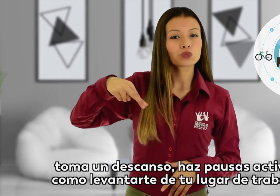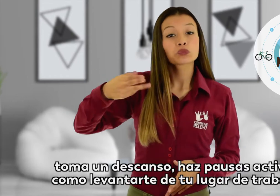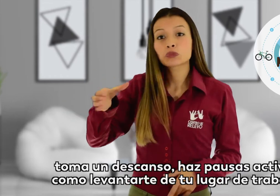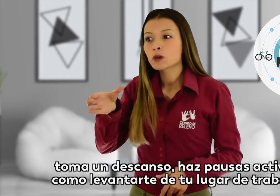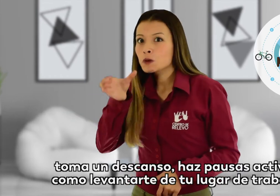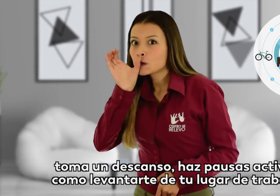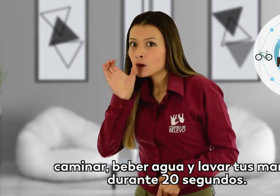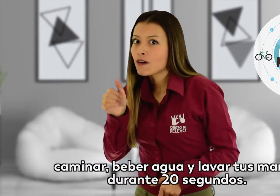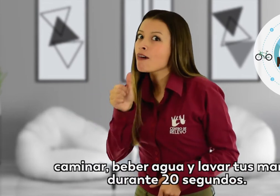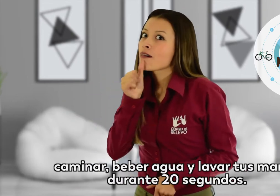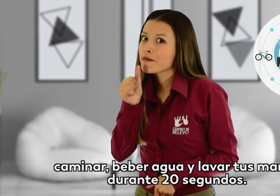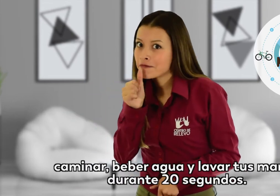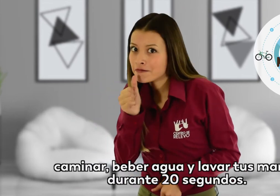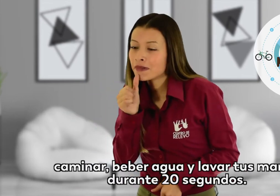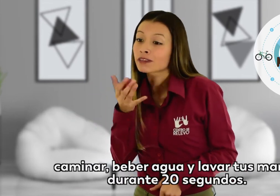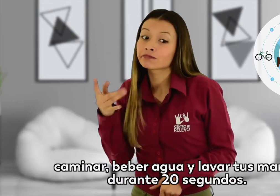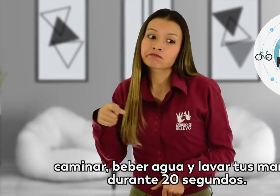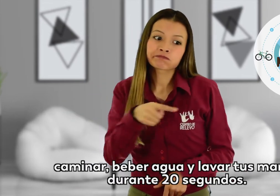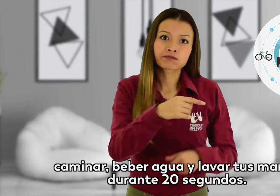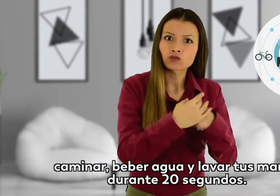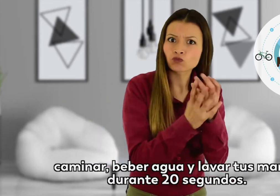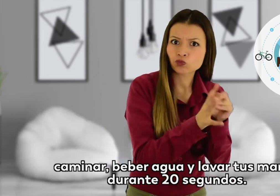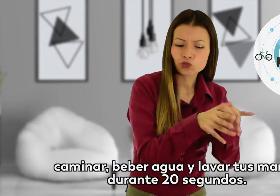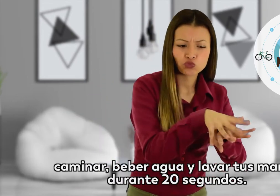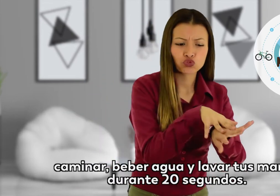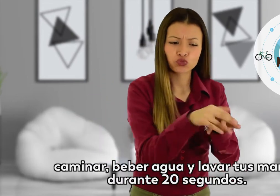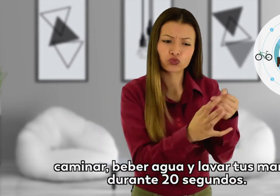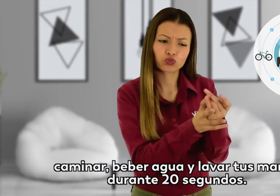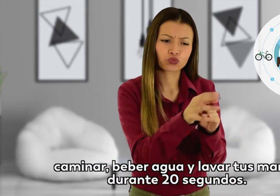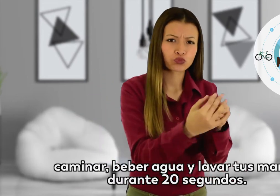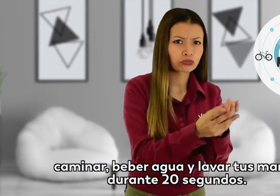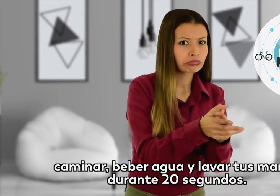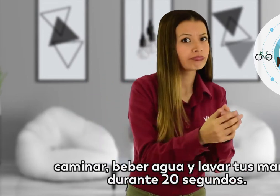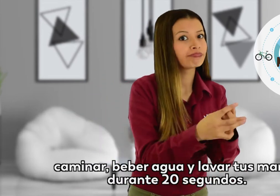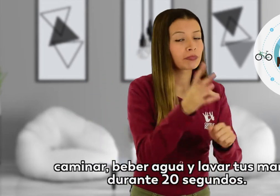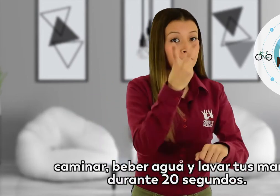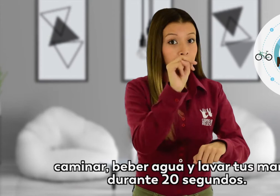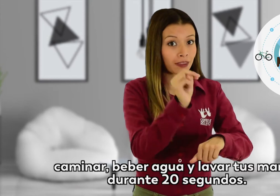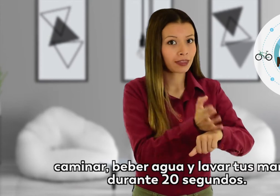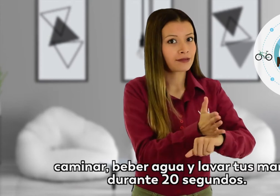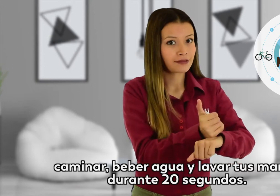trabajo, caminar, beber agua y lavar tus manos durante 20 segundos.